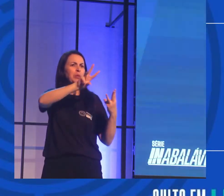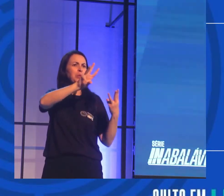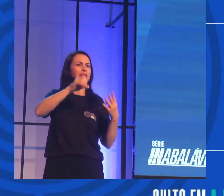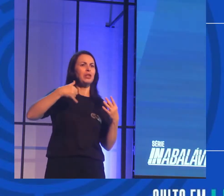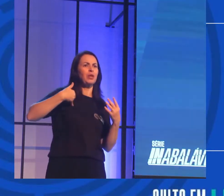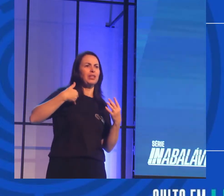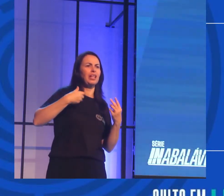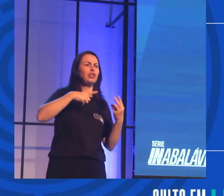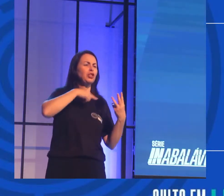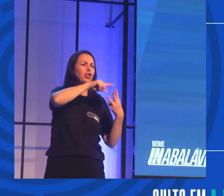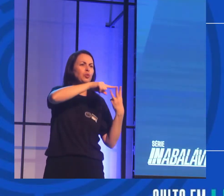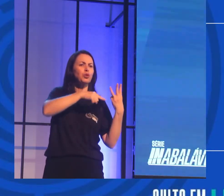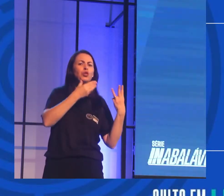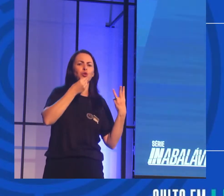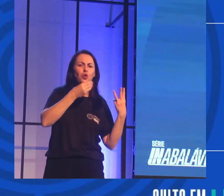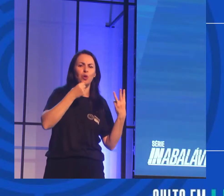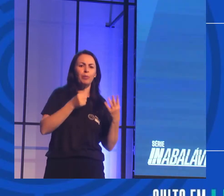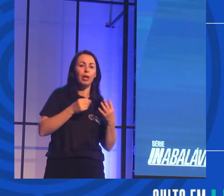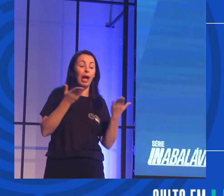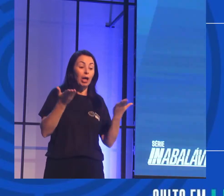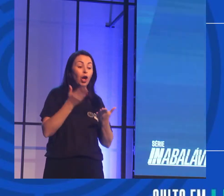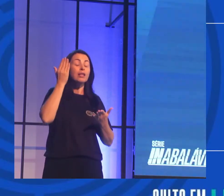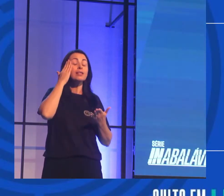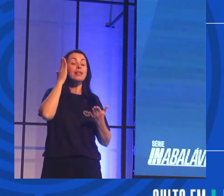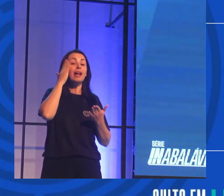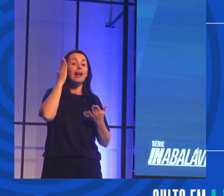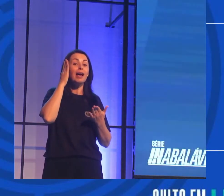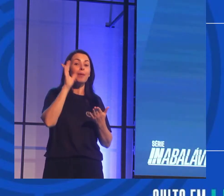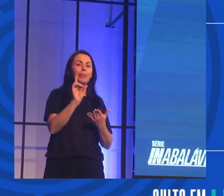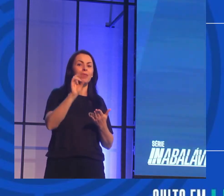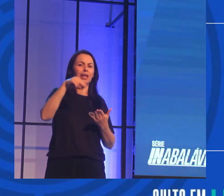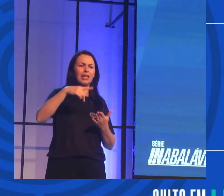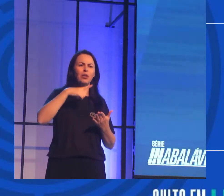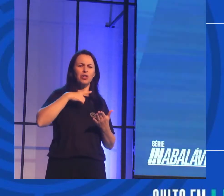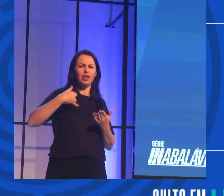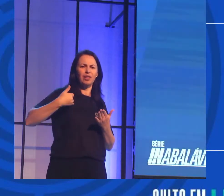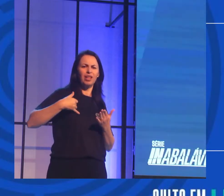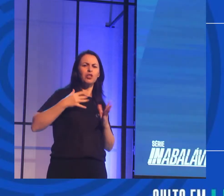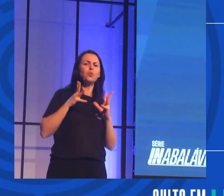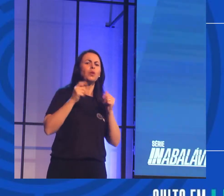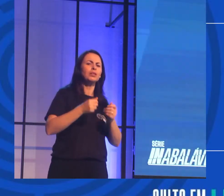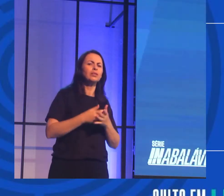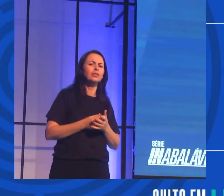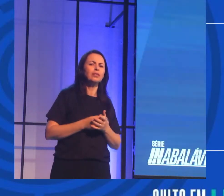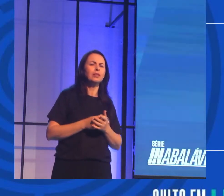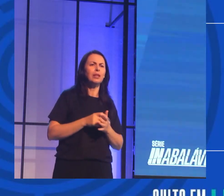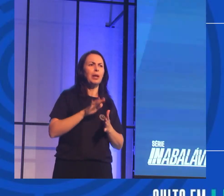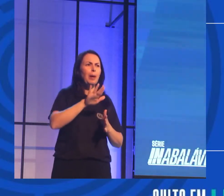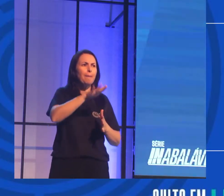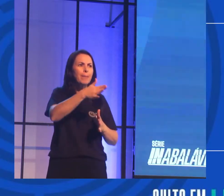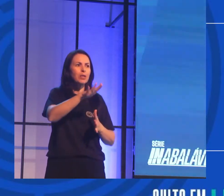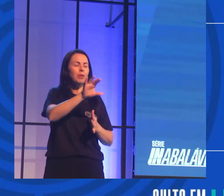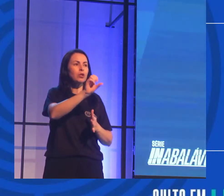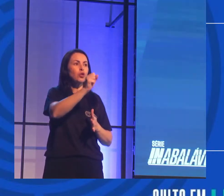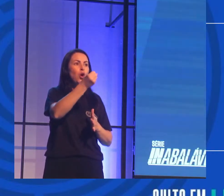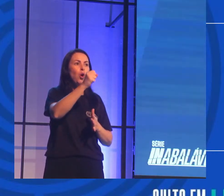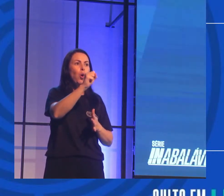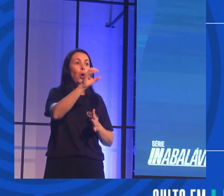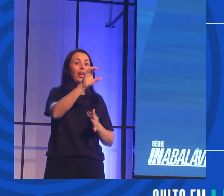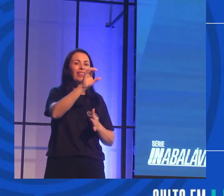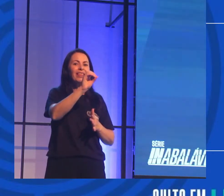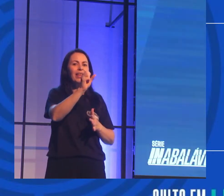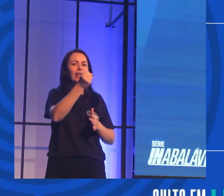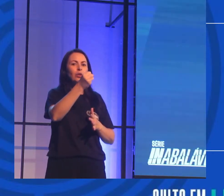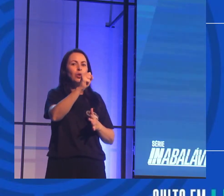quantos anos Daniel tinha quando ele está na cova dos leões? entre 80 e 82 anos